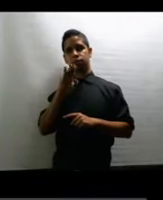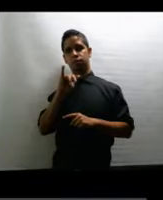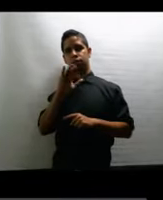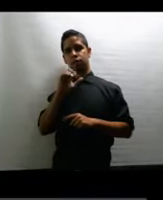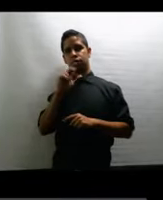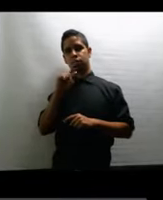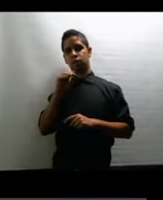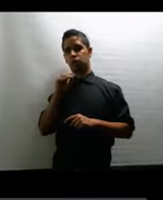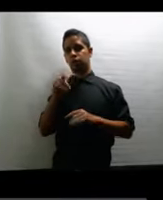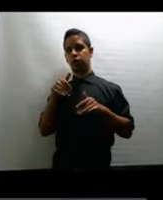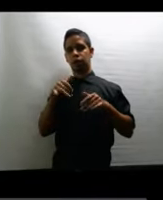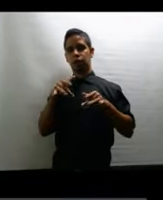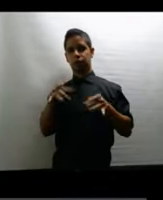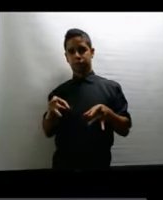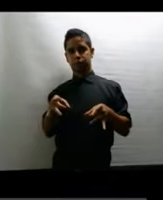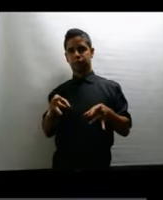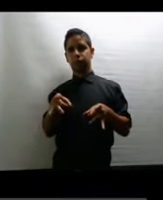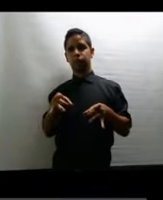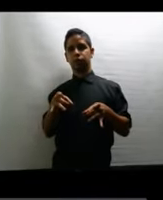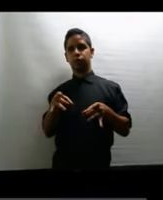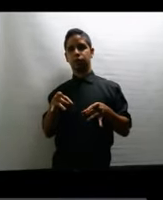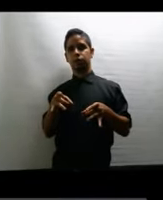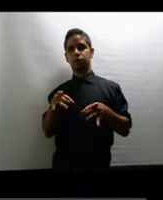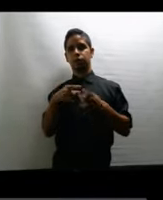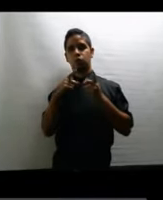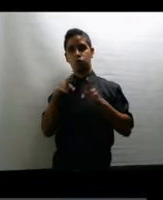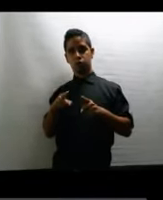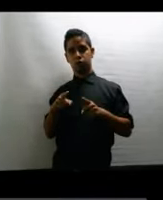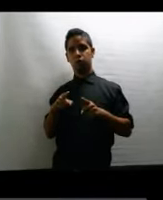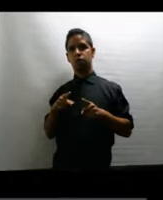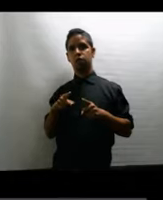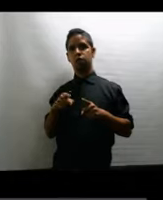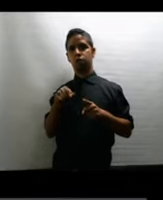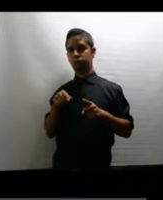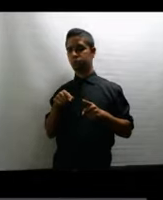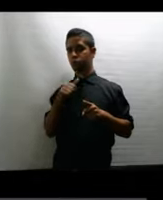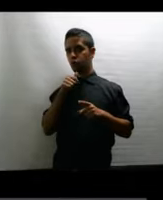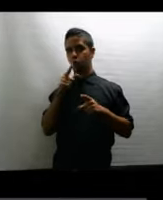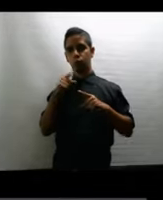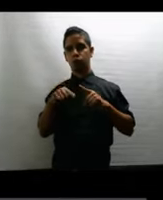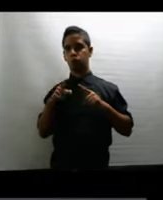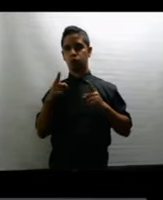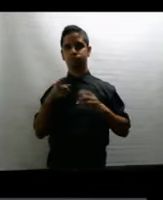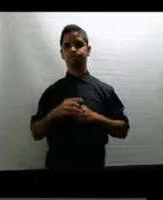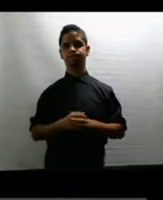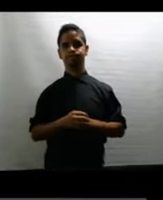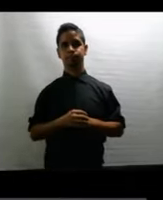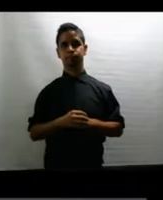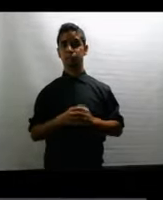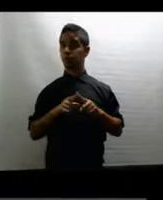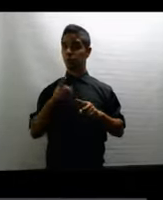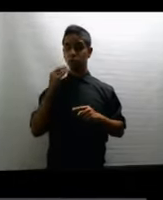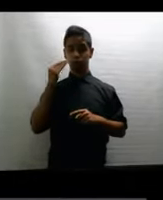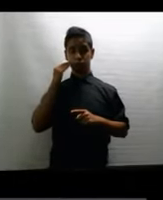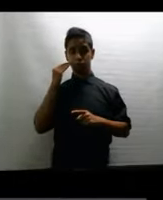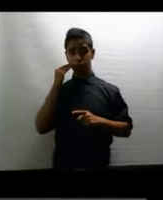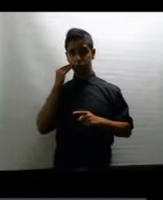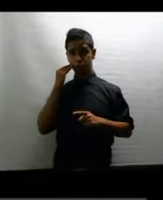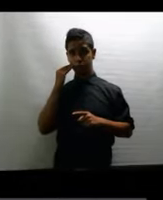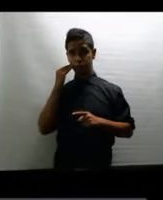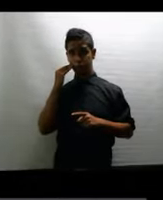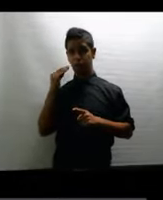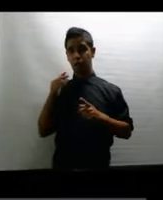en la alfombra más tiempo. Y entonces ahí hay un animalito, se lo come y eso no es bonito. Para dentro de la persona o el animalito